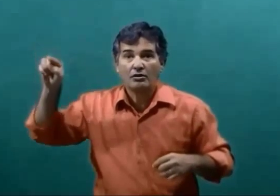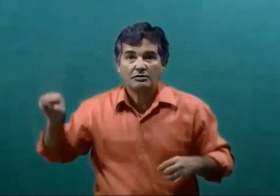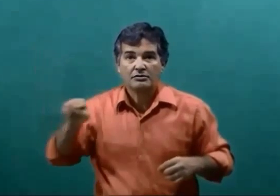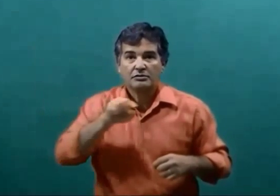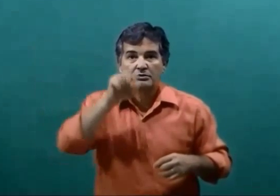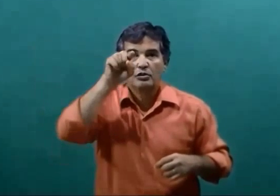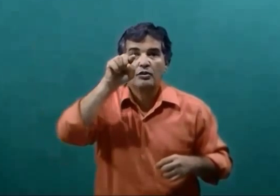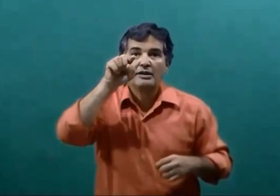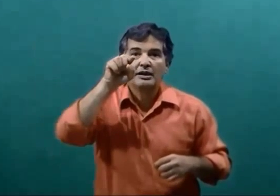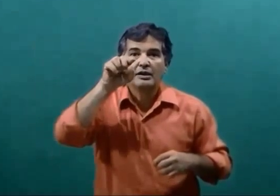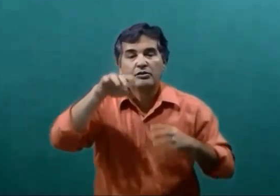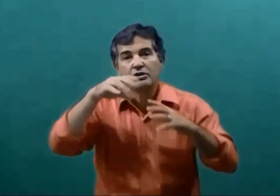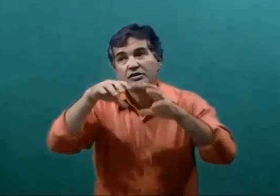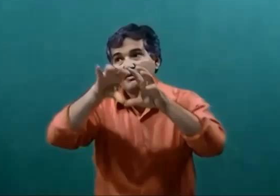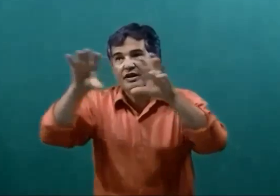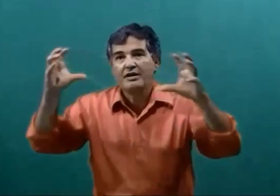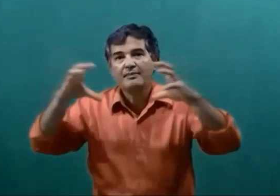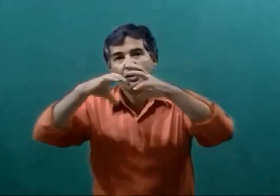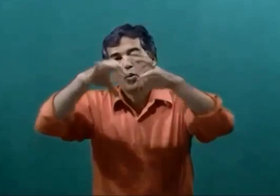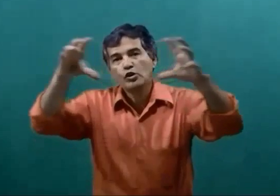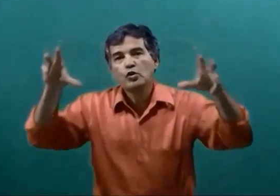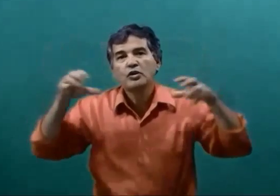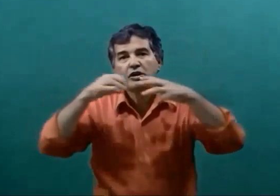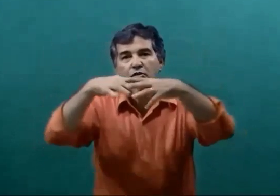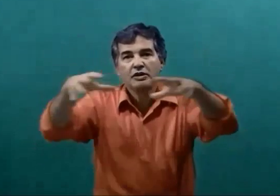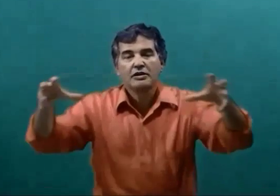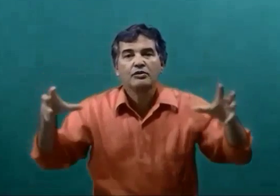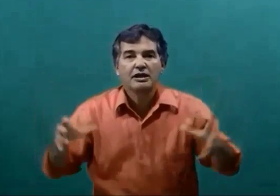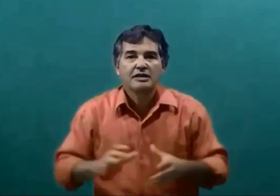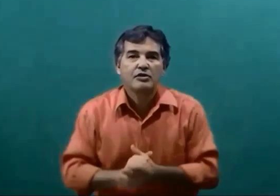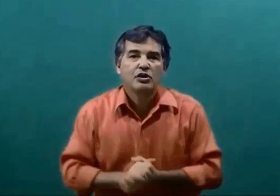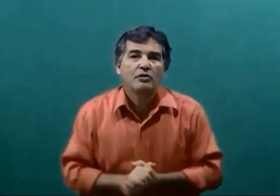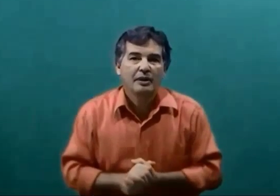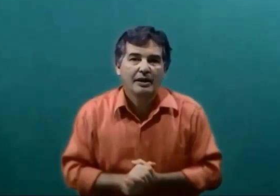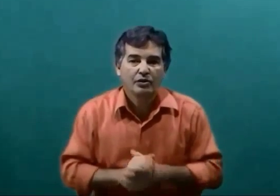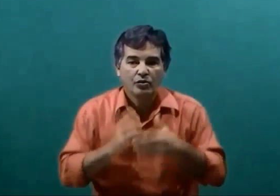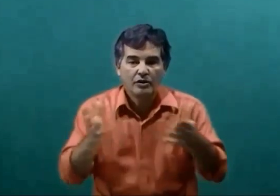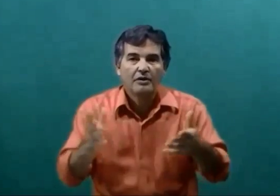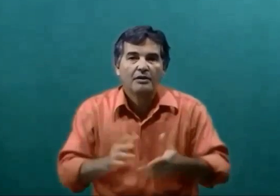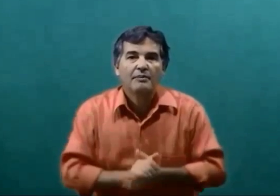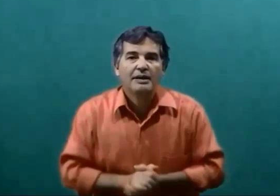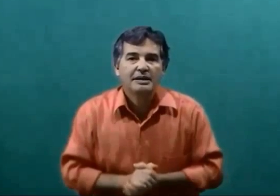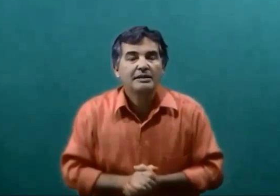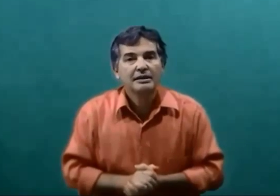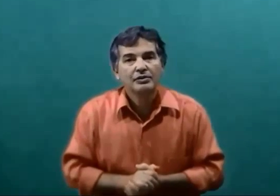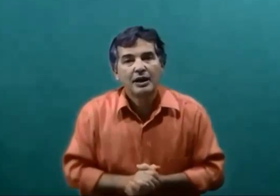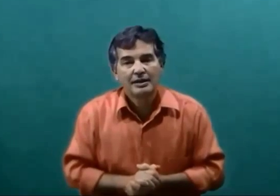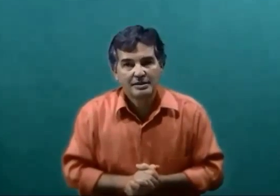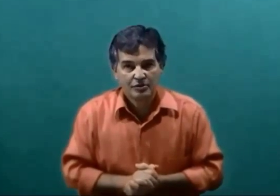maior, ou um retângulo. Então você vai construindo no desenho geométrico, representando cada